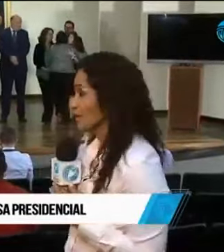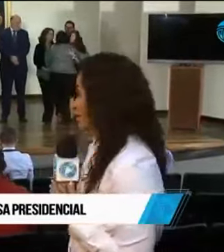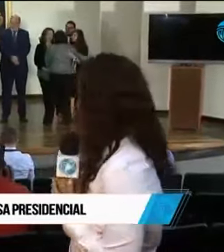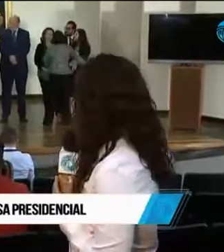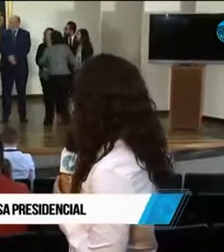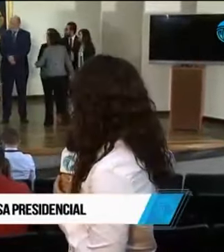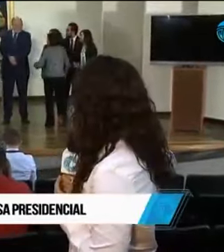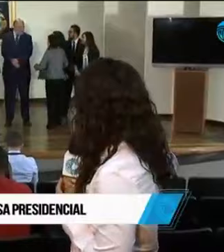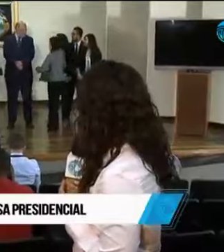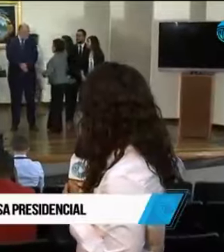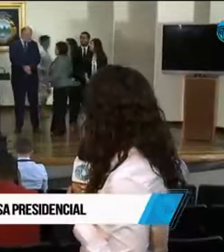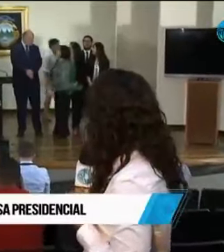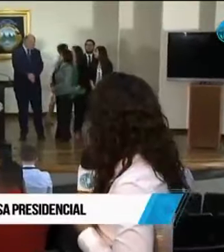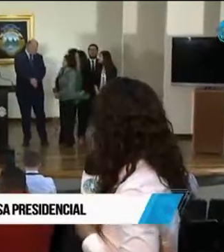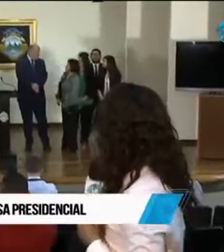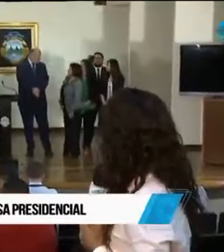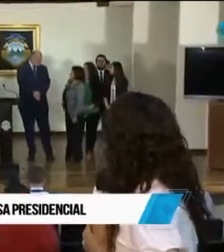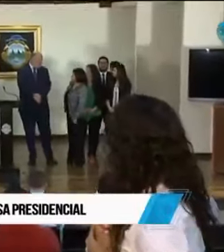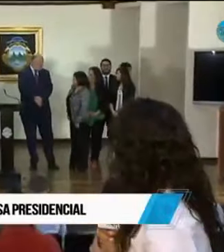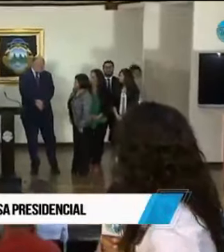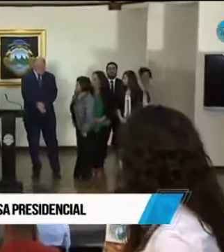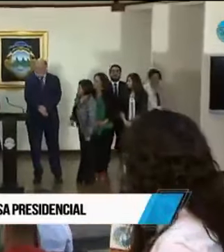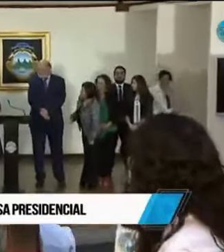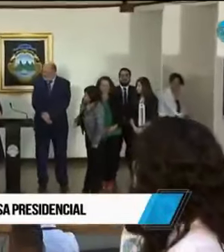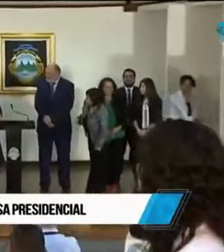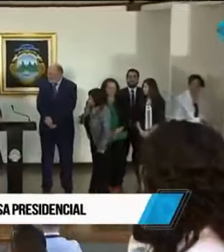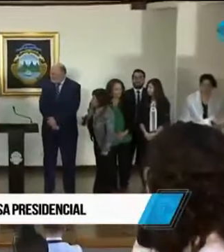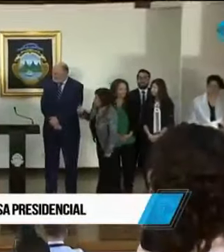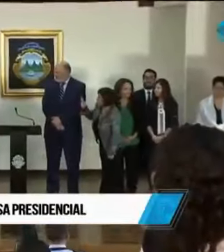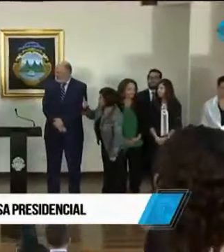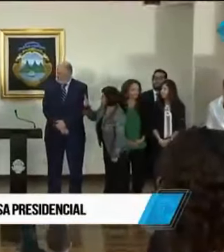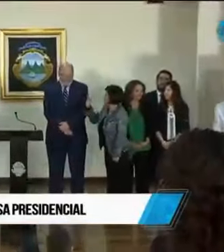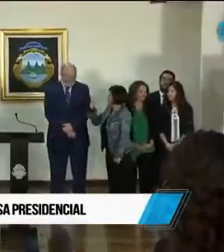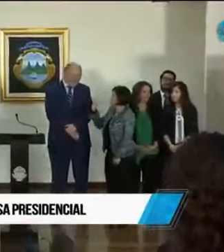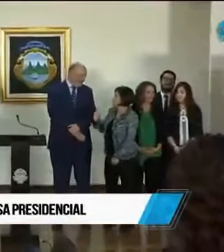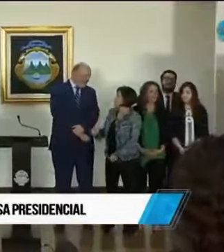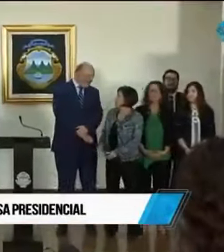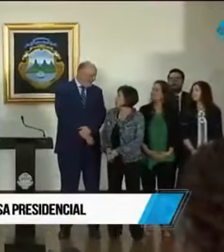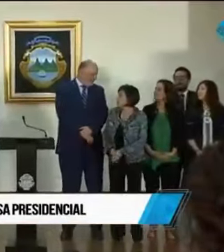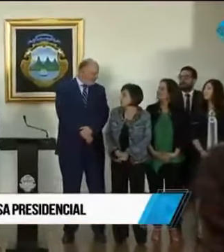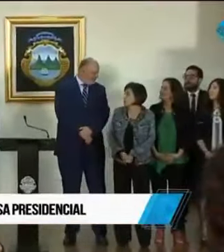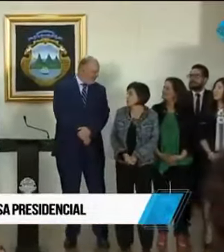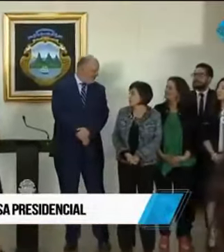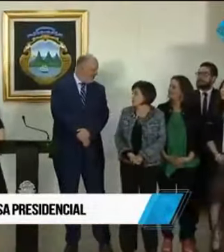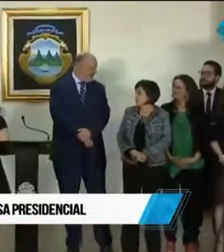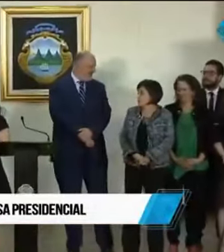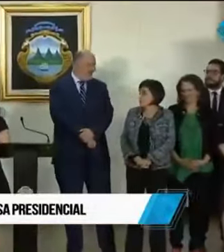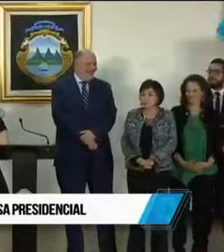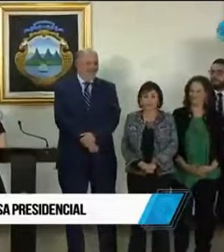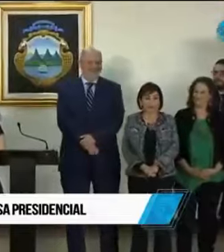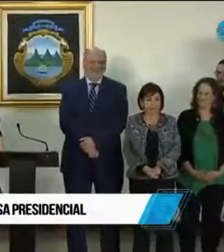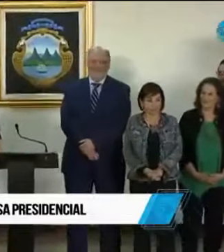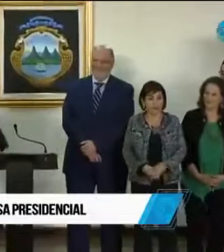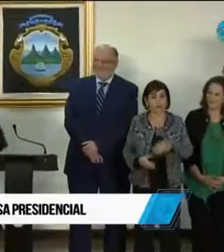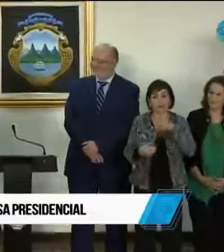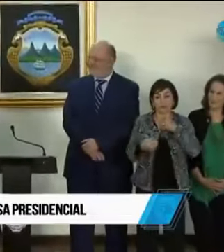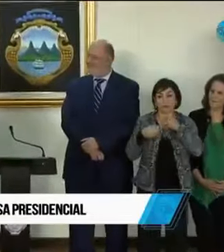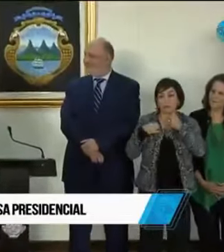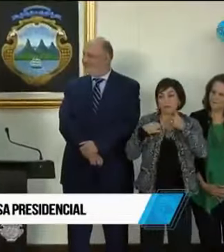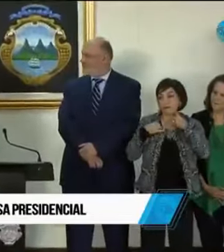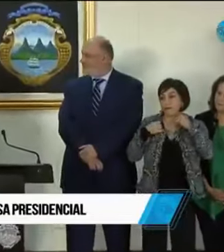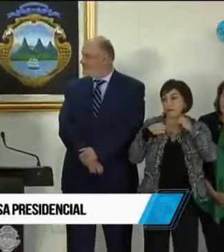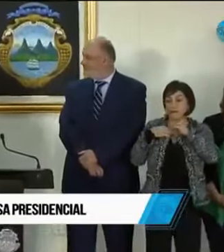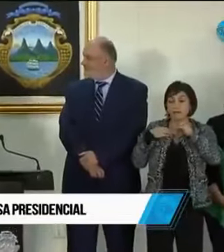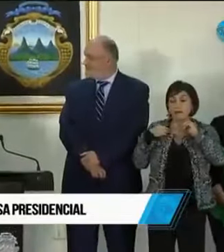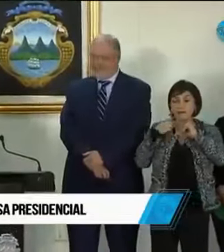Se puede observar ahí la presencia del ministro de la Presidencia, Rodolfo Pisa, también de la ministra de Comunicación, Nancy Marín,